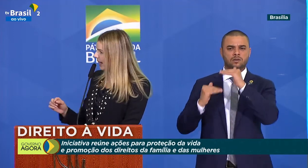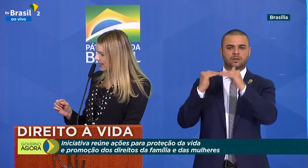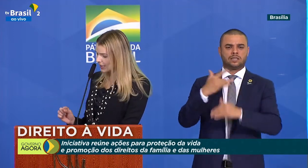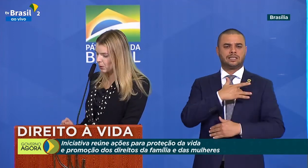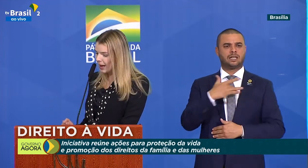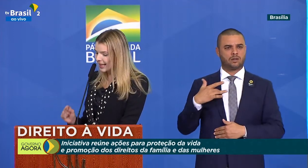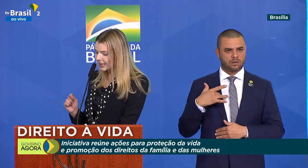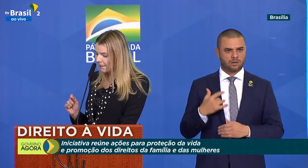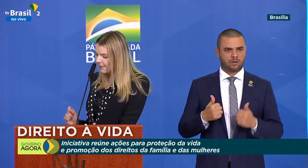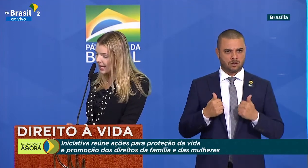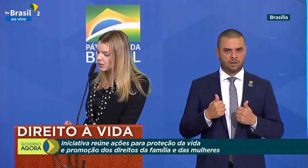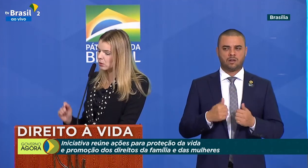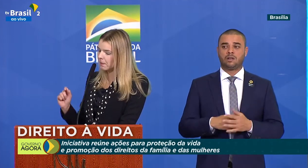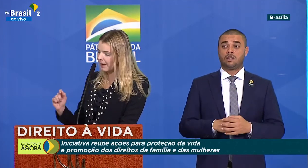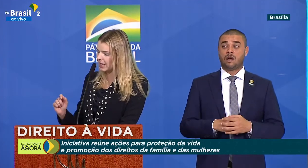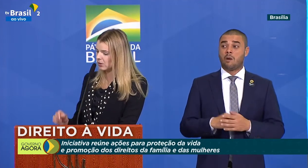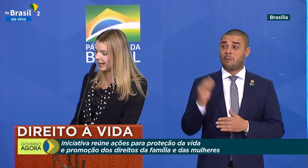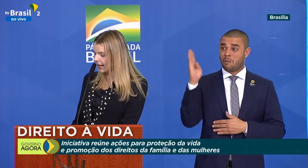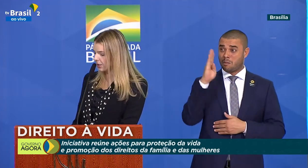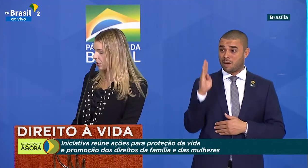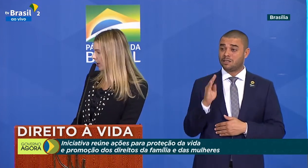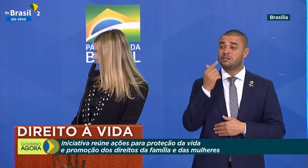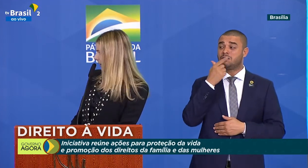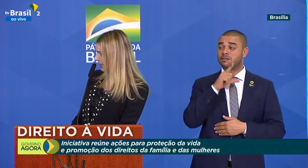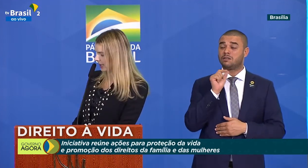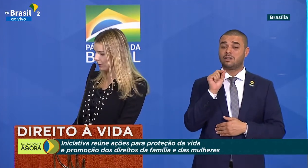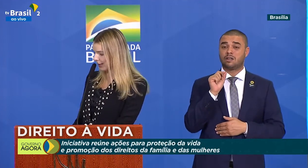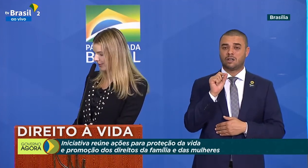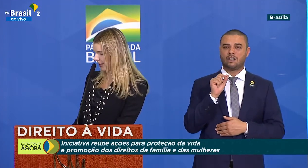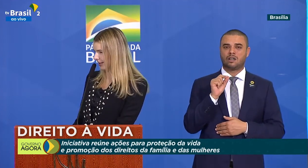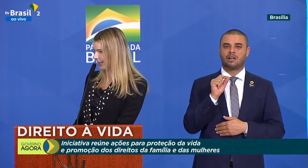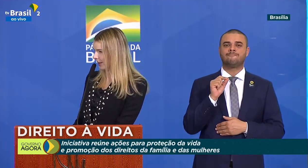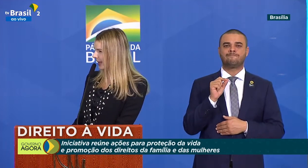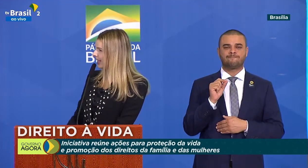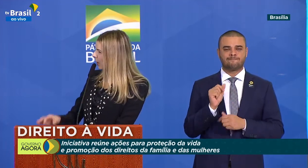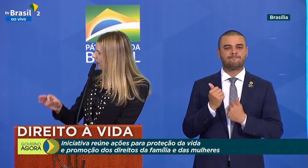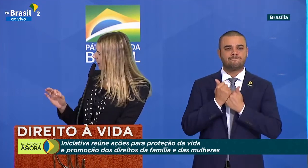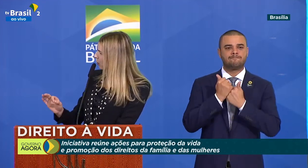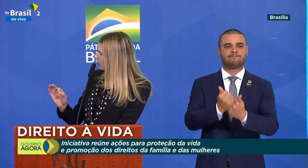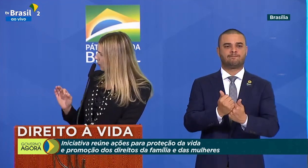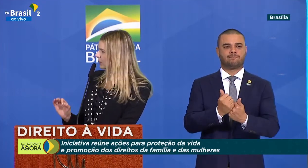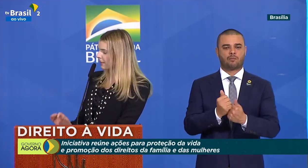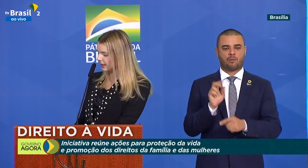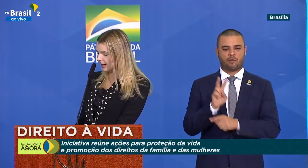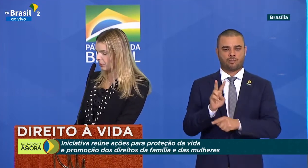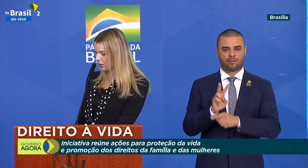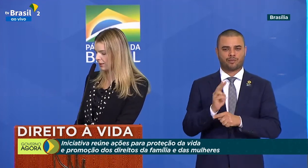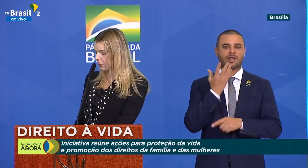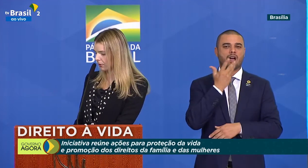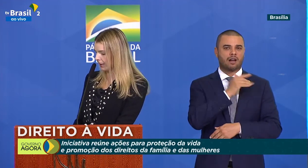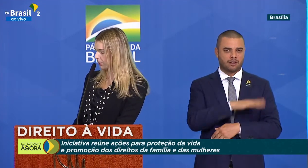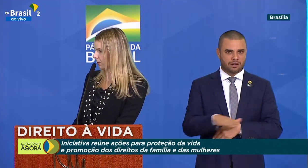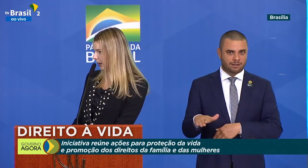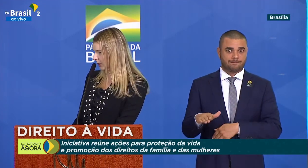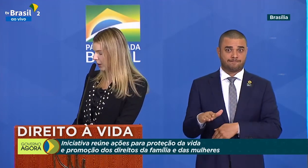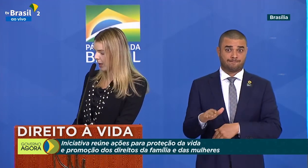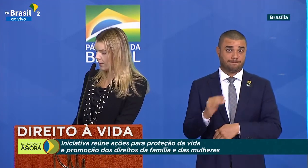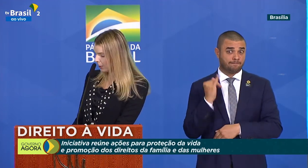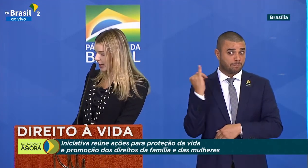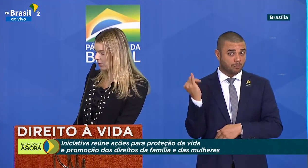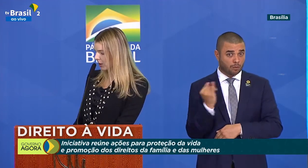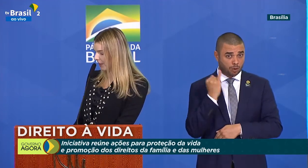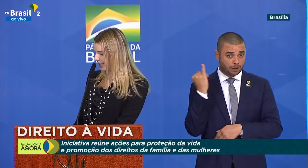o Brasil dá mais um passo a garantir proteção da infância que o período fundamental no desenvolvimento